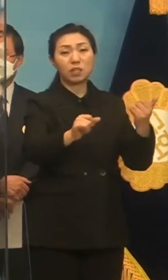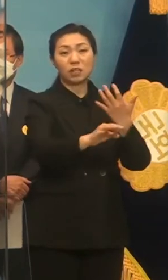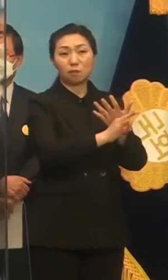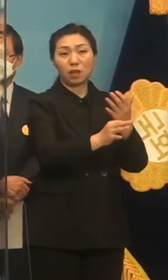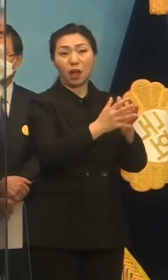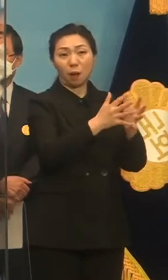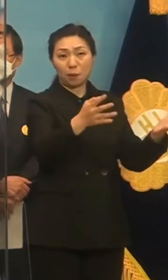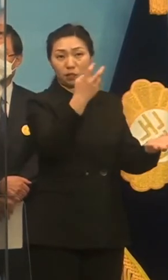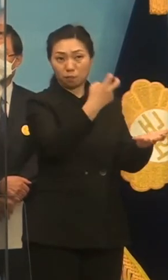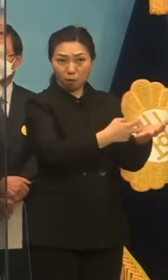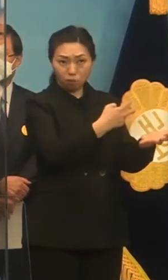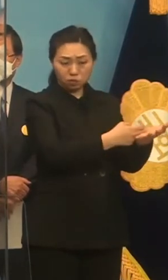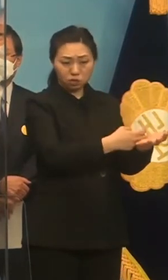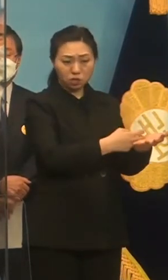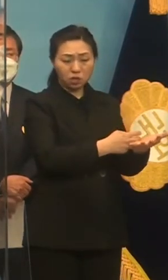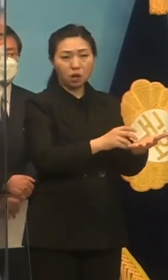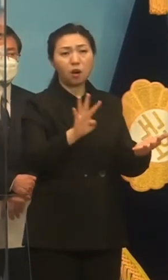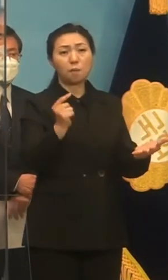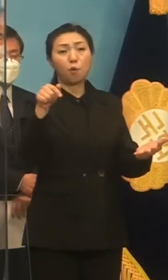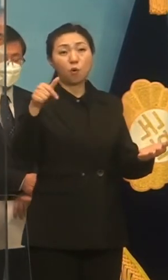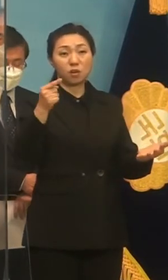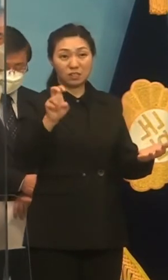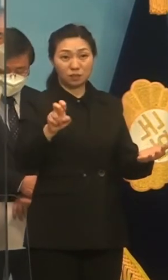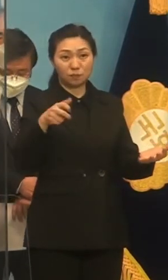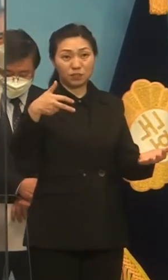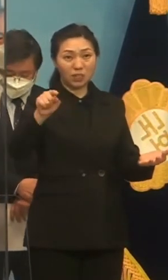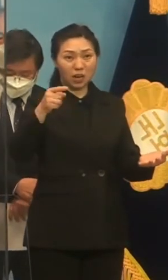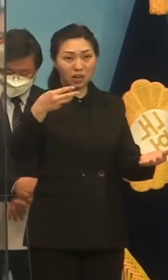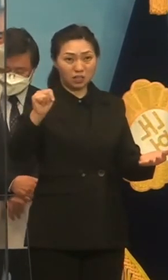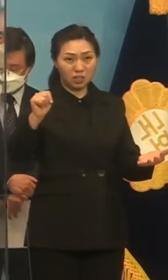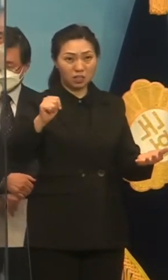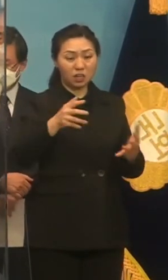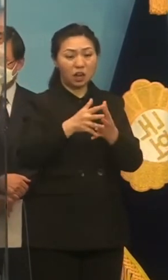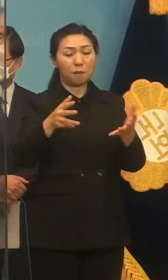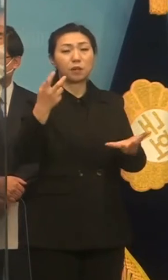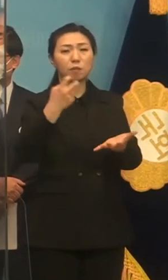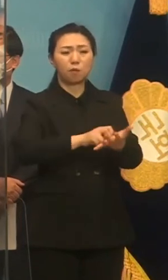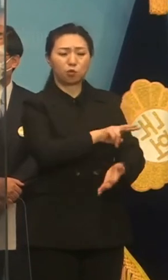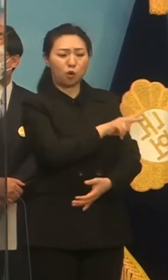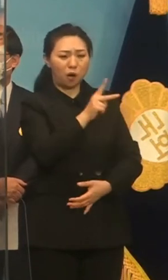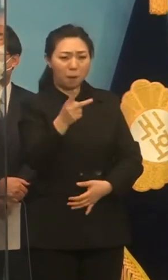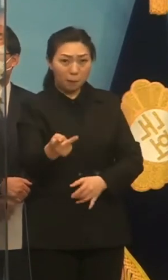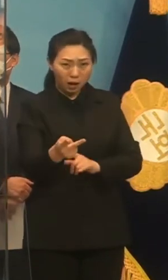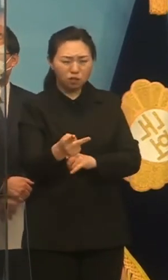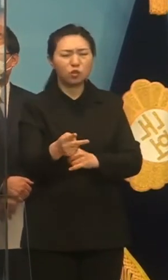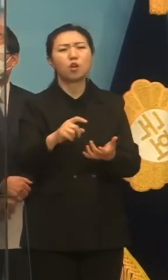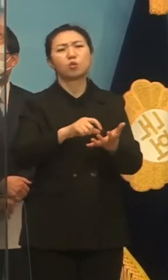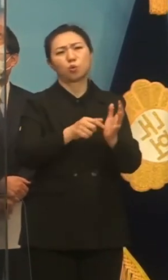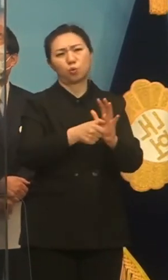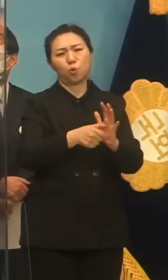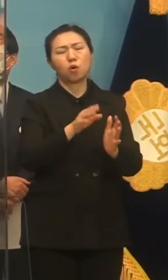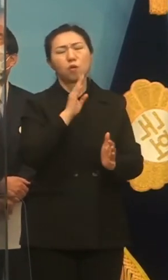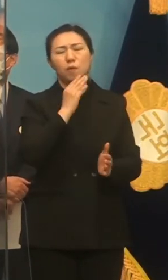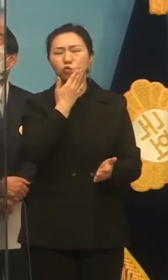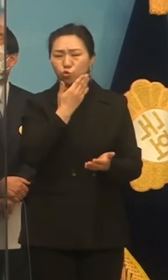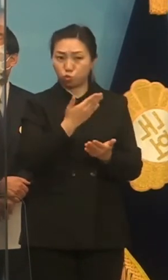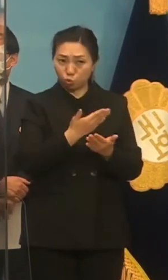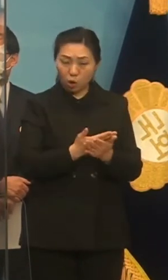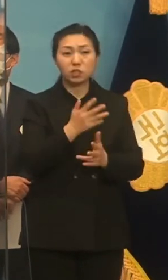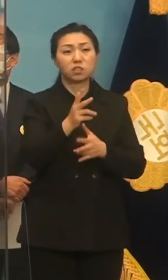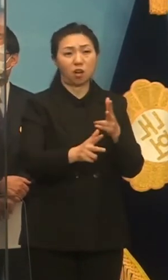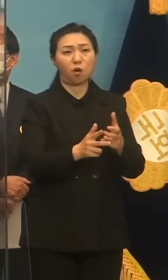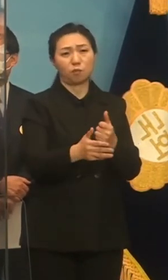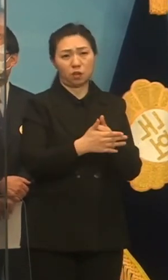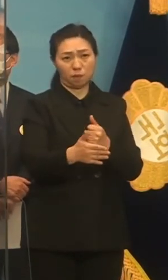어 돈 사셔도 되고 바꿔서 가 지시하는 주역 사회이기 때문에 거리 나가 내곡동 주변을 4 해줄 때